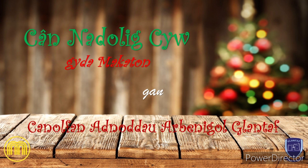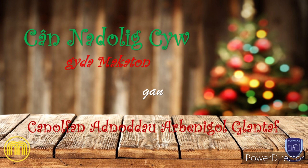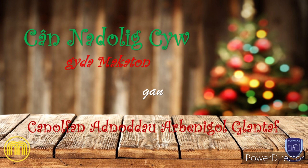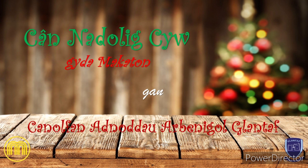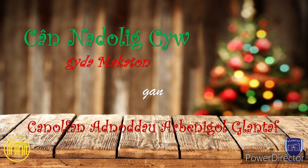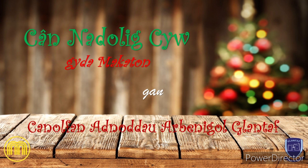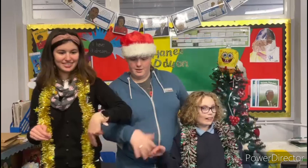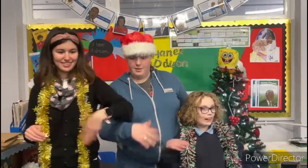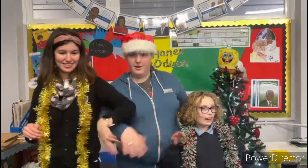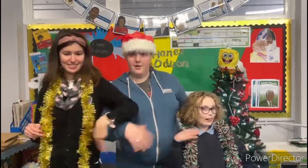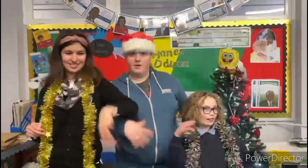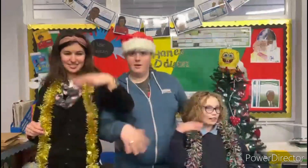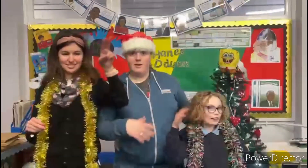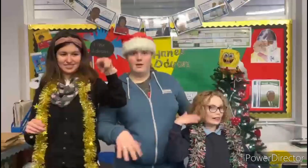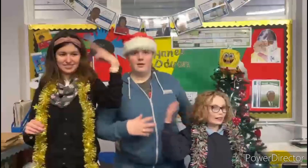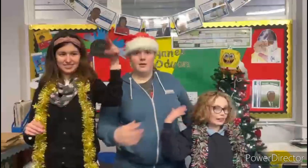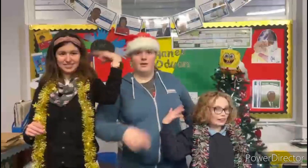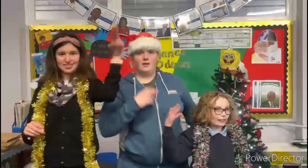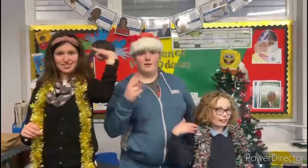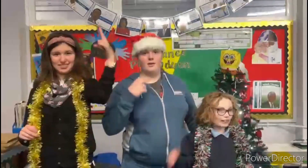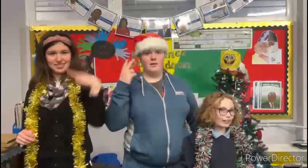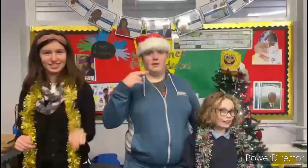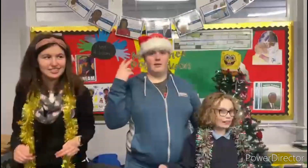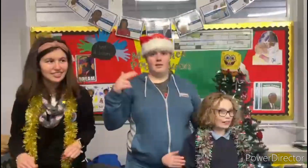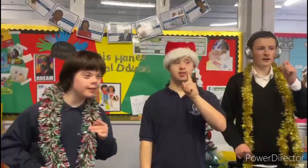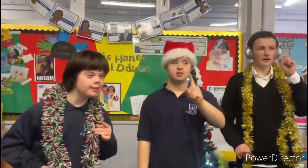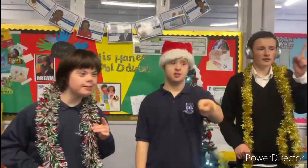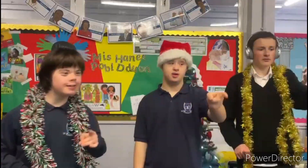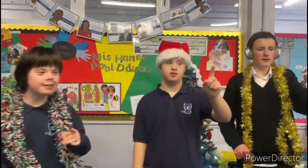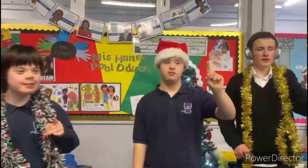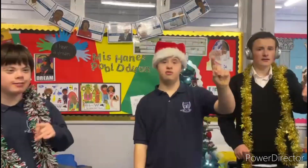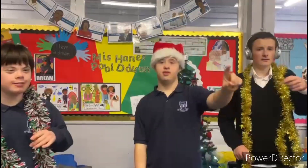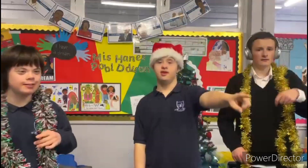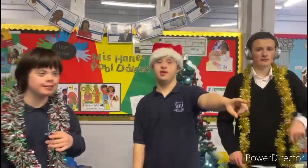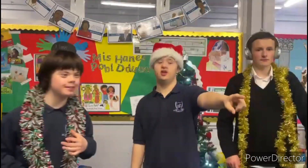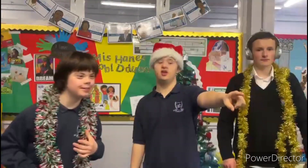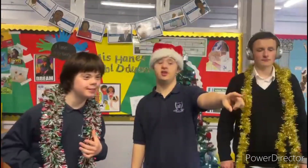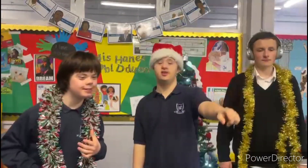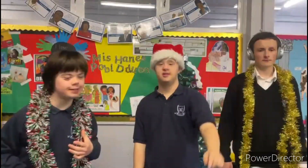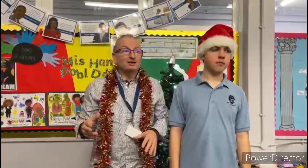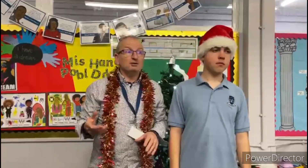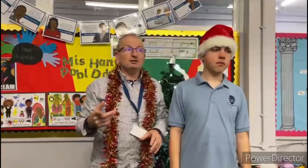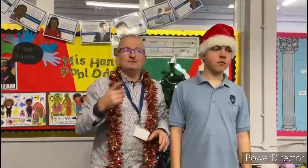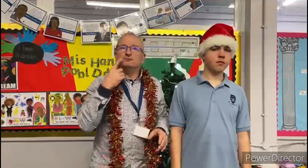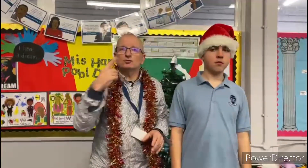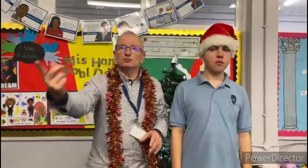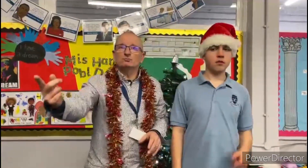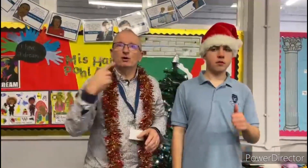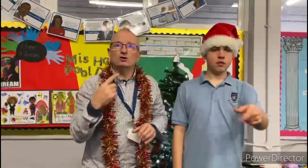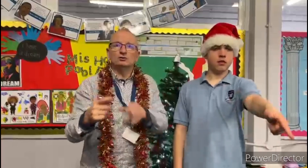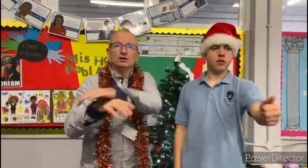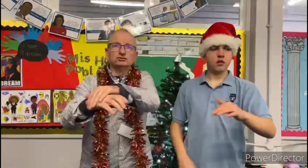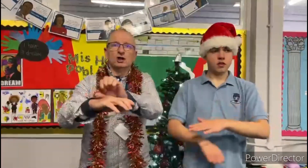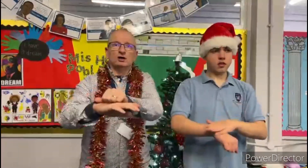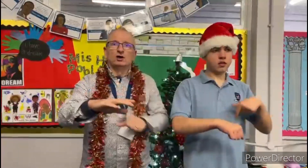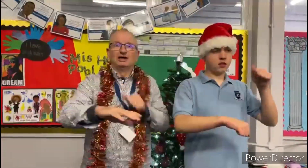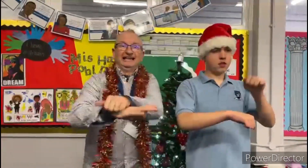Mae'r pethau canu yn siarad ati'n dweud bod yn ddol i